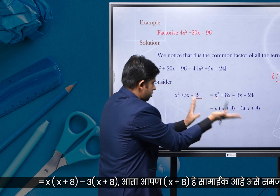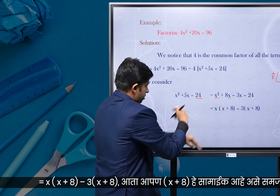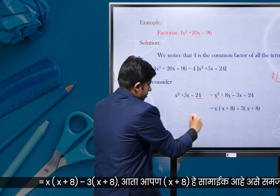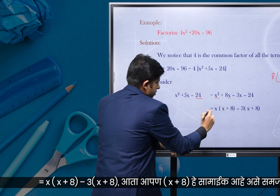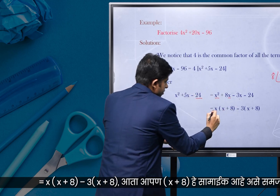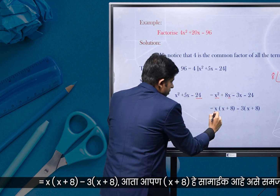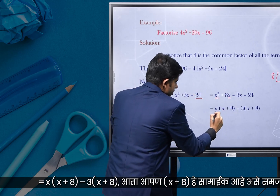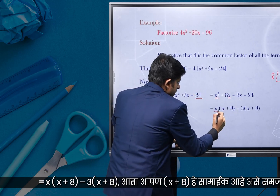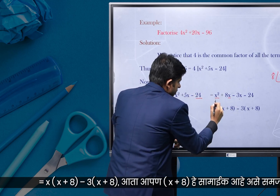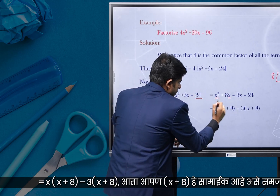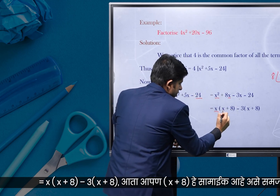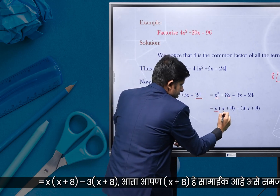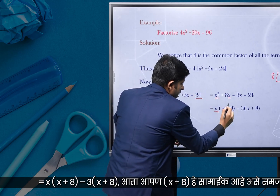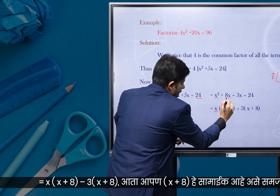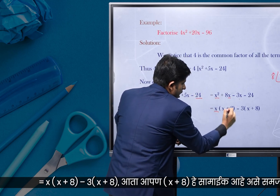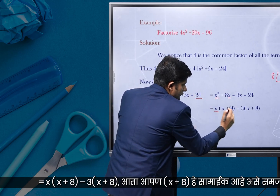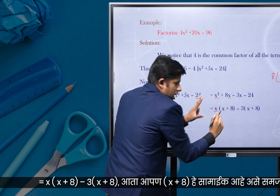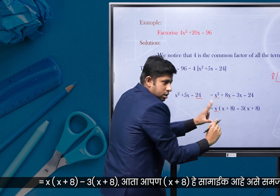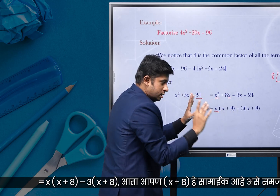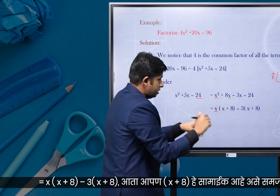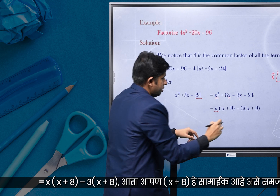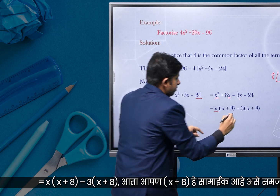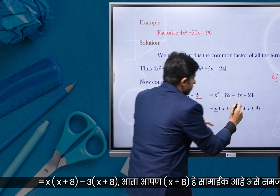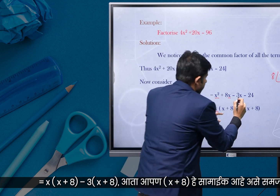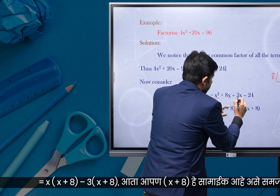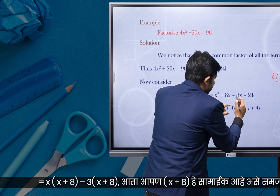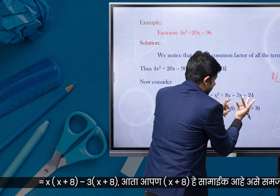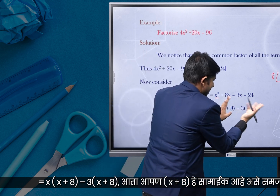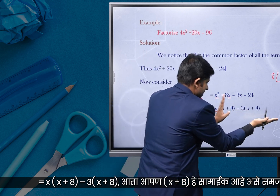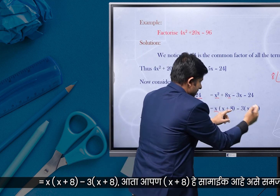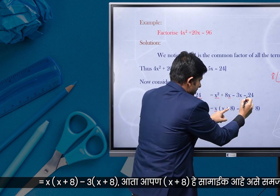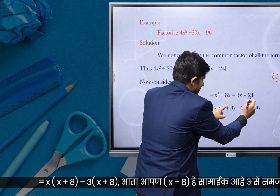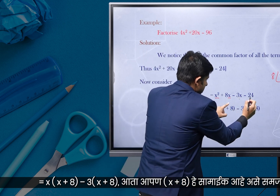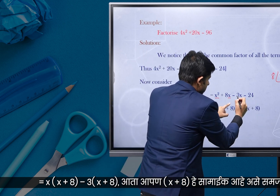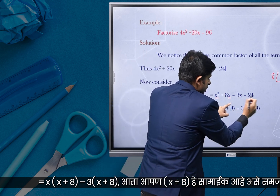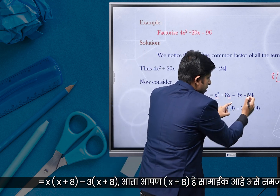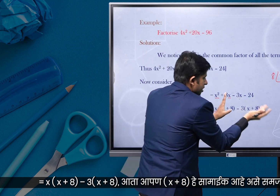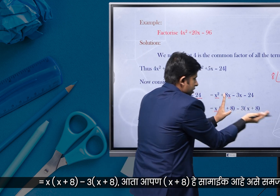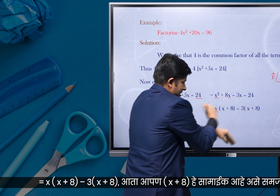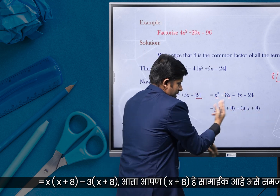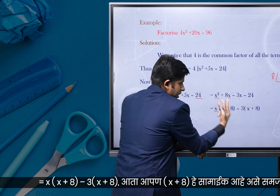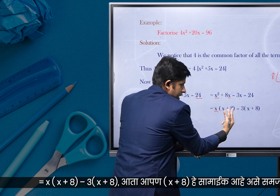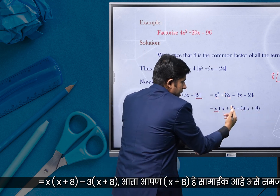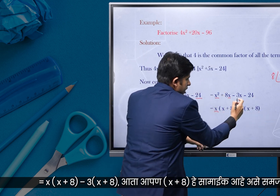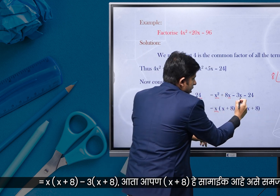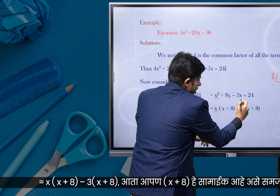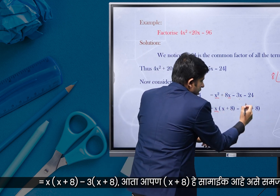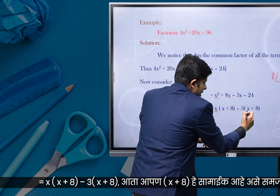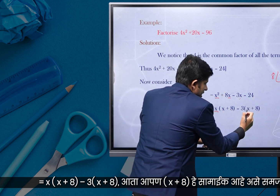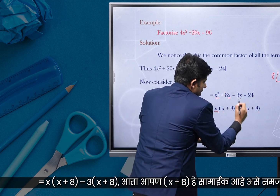बरोबर x कंसामध्ये x अधिक 8 वजा 3 कंसामध्ये x अधिक 8. आता आपण